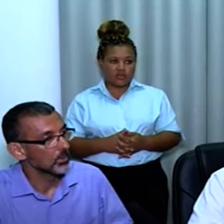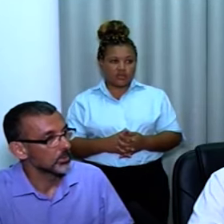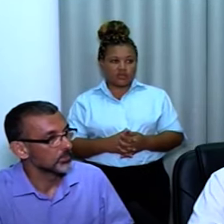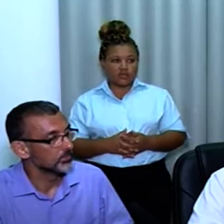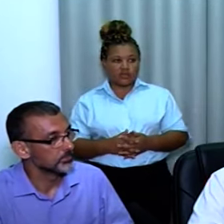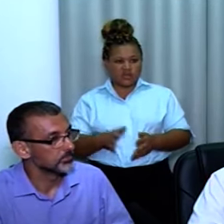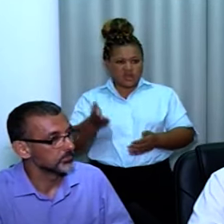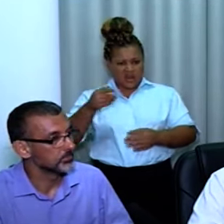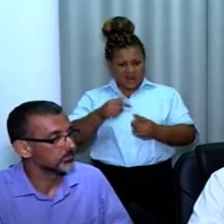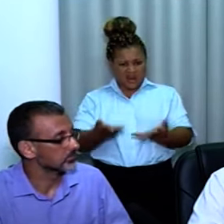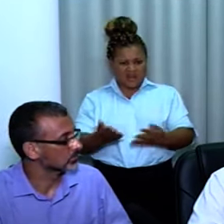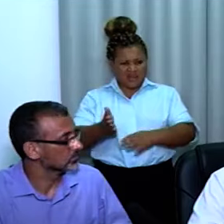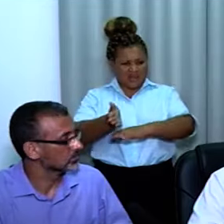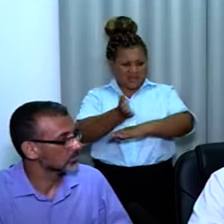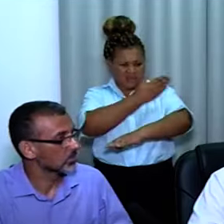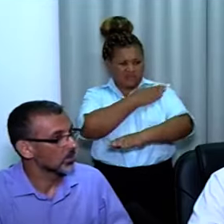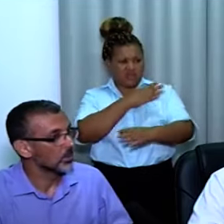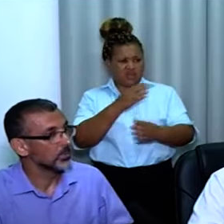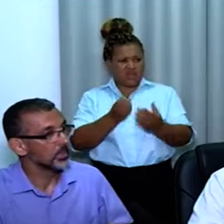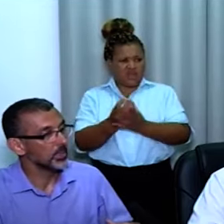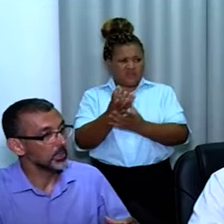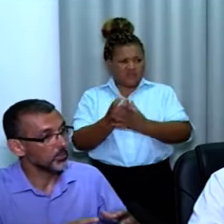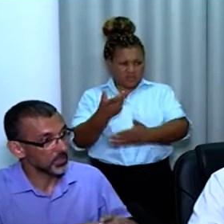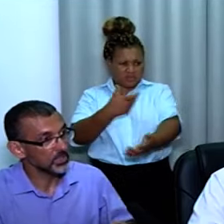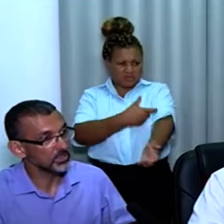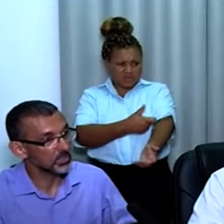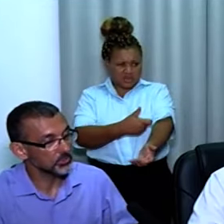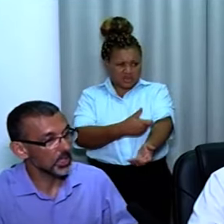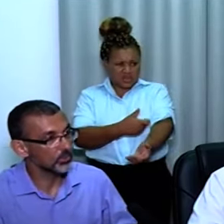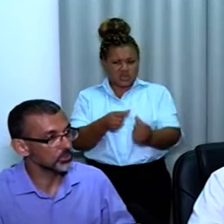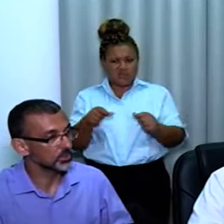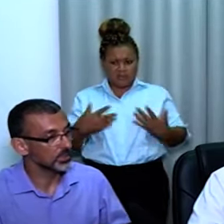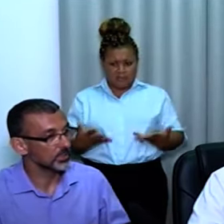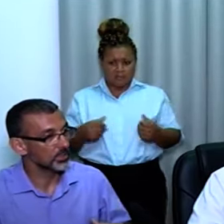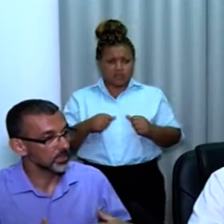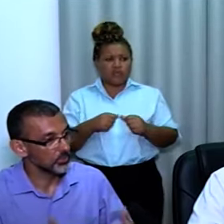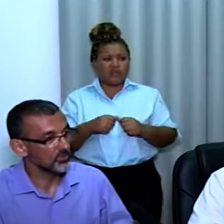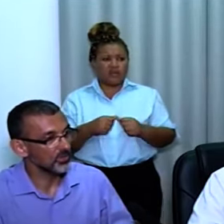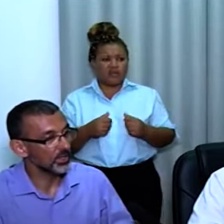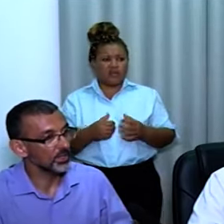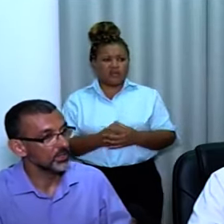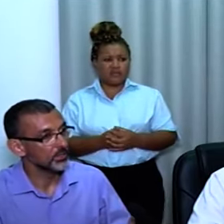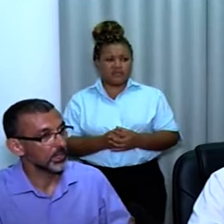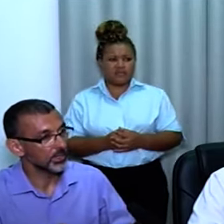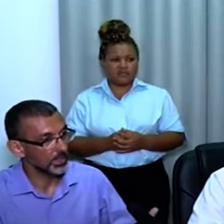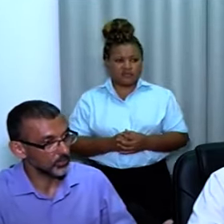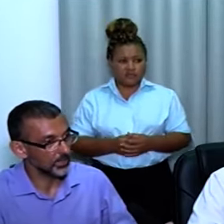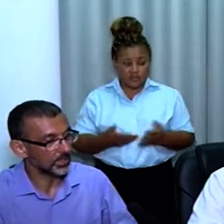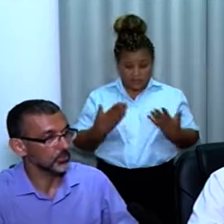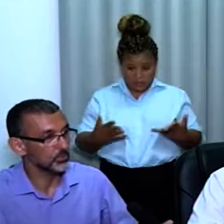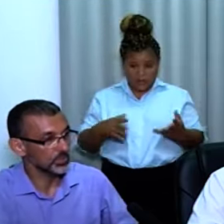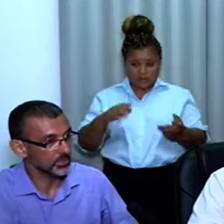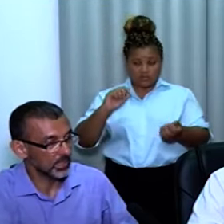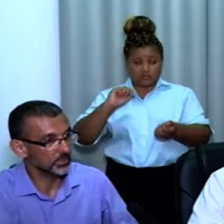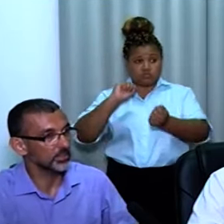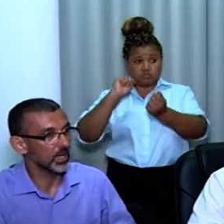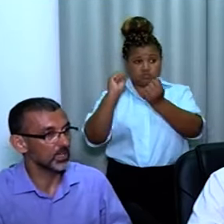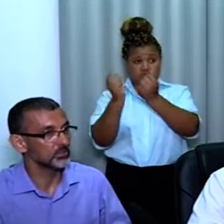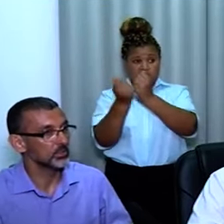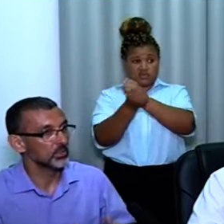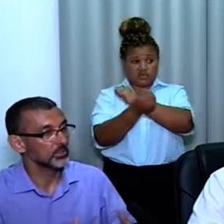vaccination pour nous. Est-ce qu'il est affecté avec sa situation COVID-19 pour soigner continuer normal, n'a pas aucune interruption? Oui, et pour un bon changement à cause qui nous peut faire, pareil, là, nous pouvons introduire ça